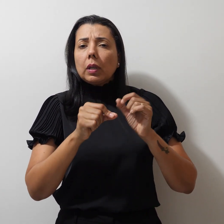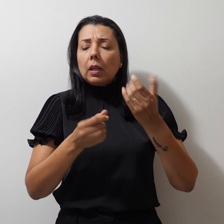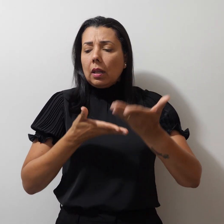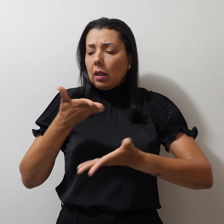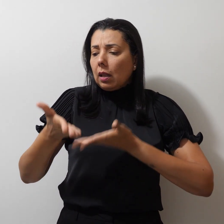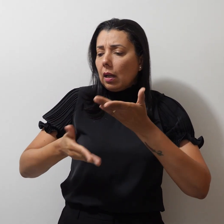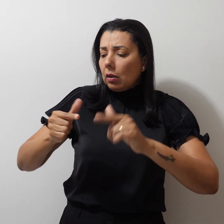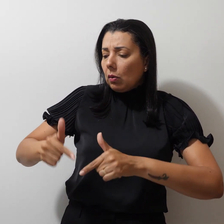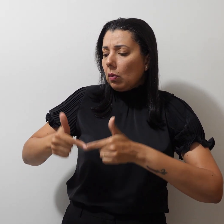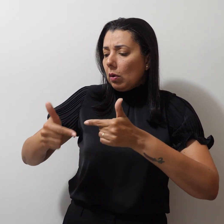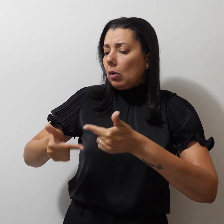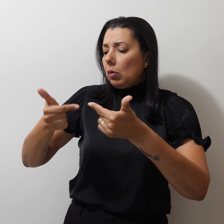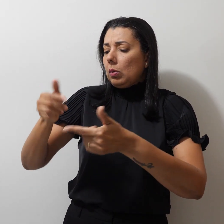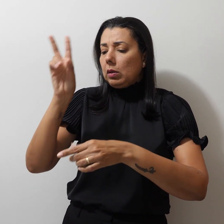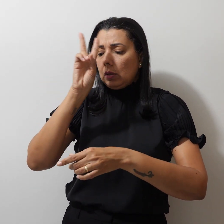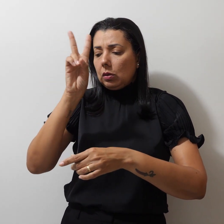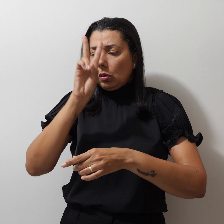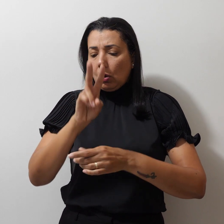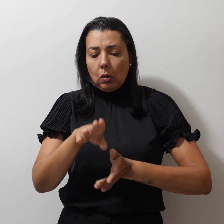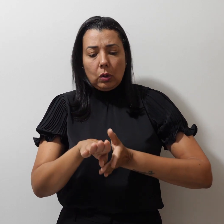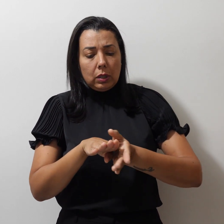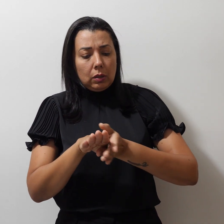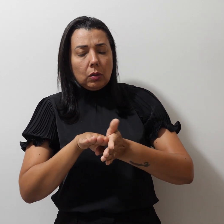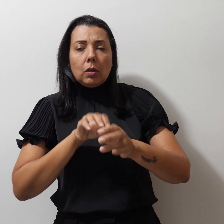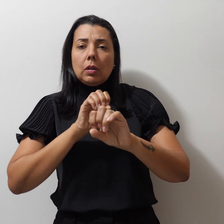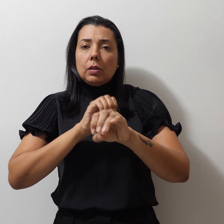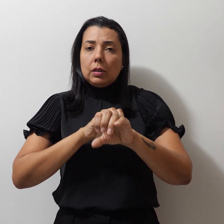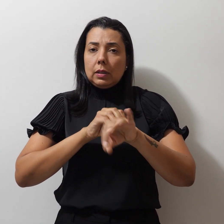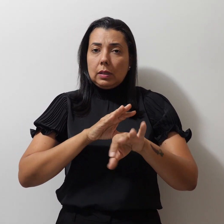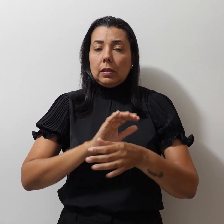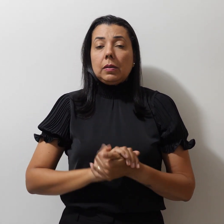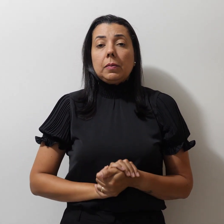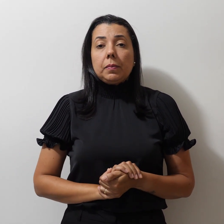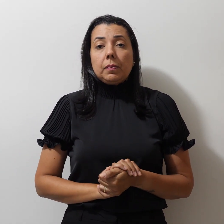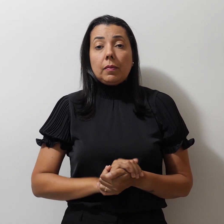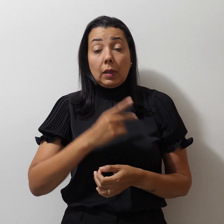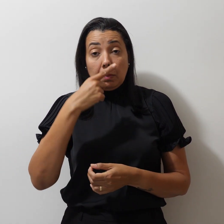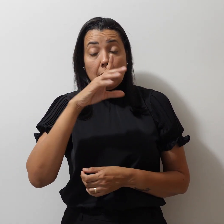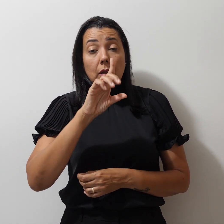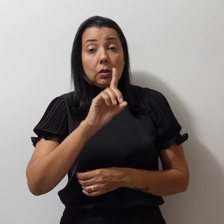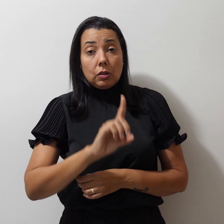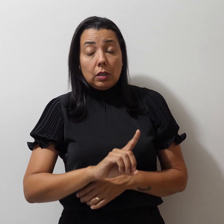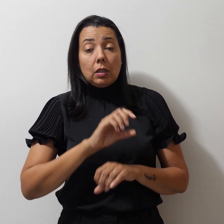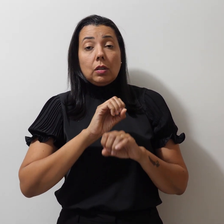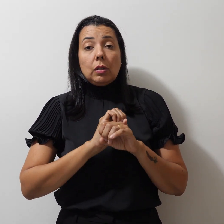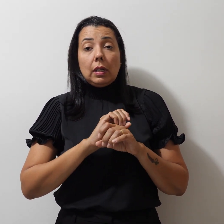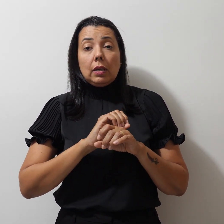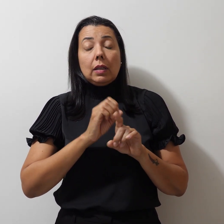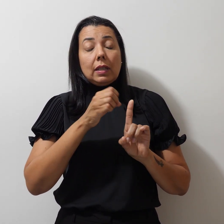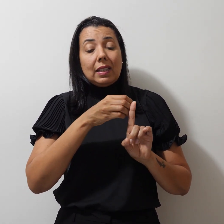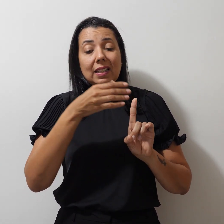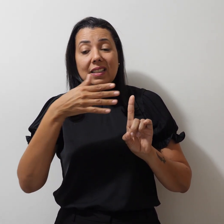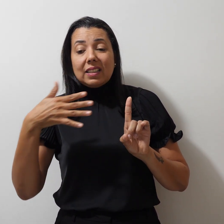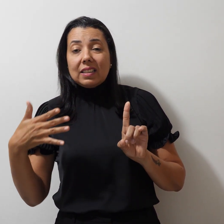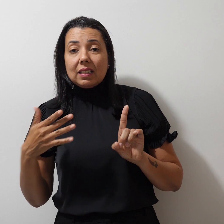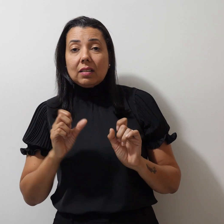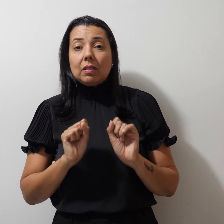uma luta histórica dos orientadores educacionais pelo direito da extensão da aposentadoria